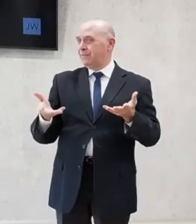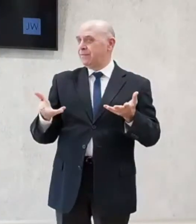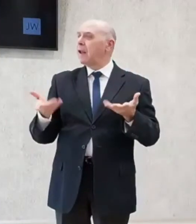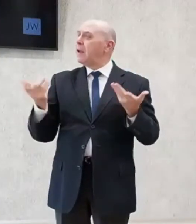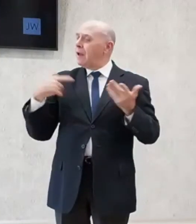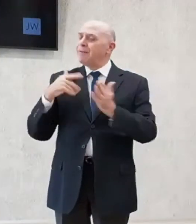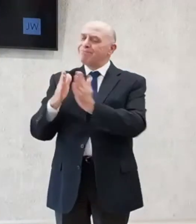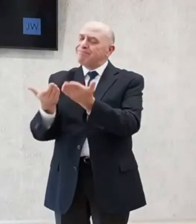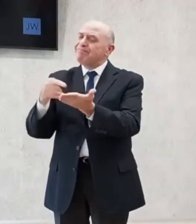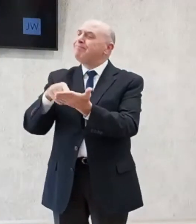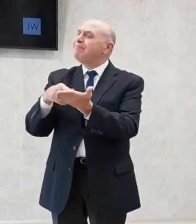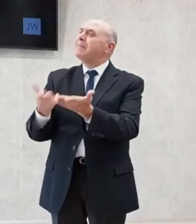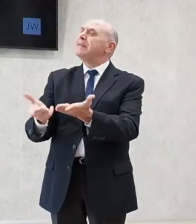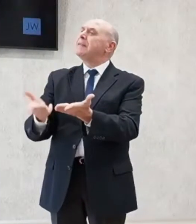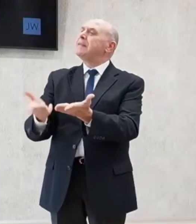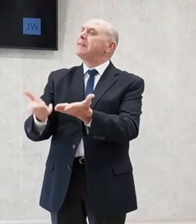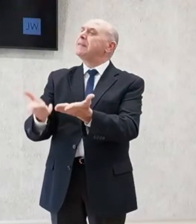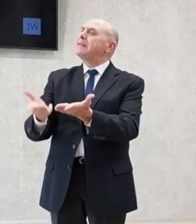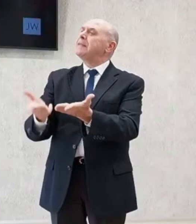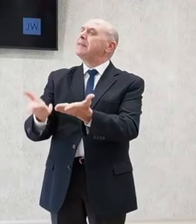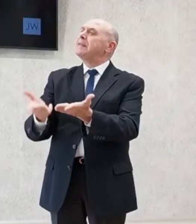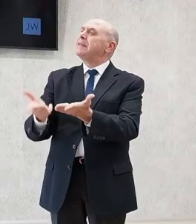forza è questa essendo